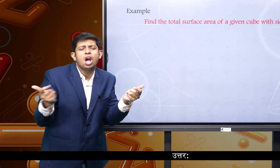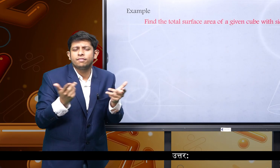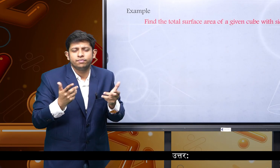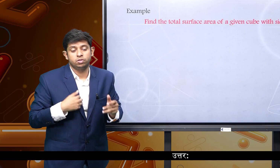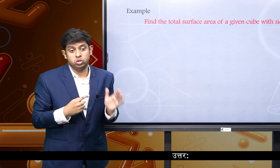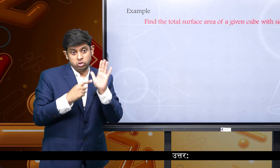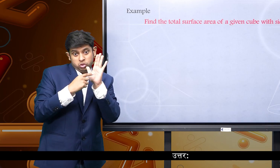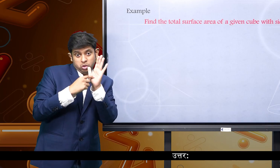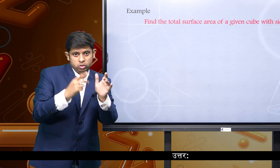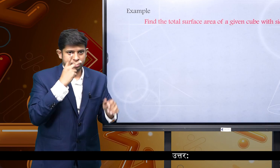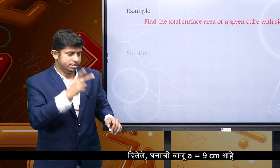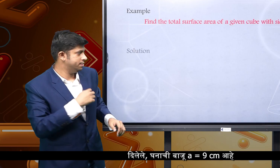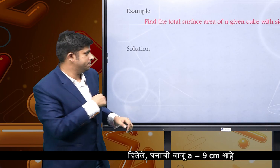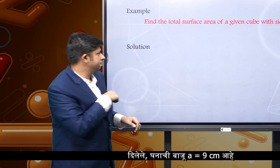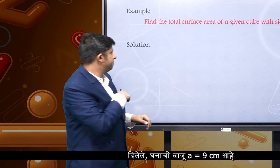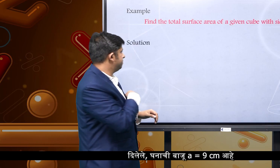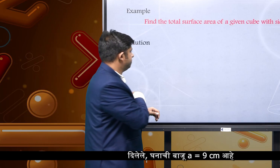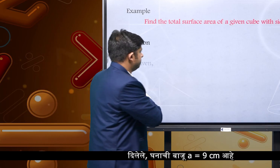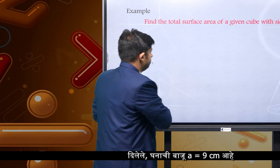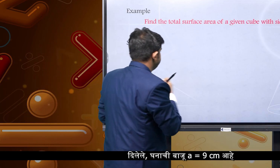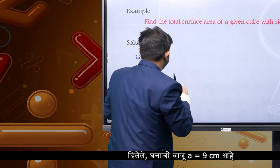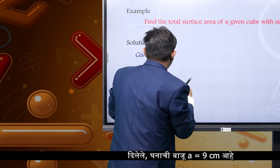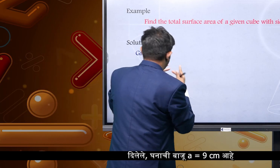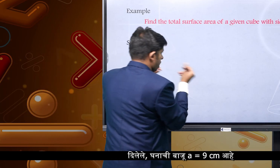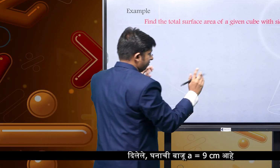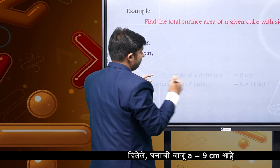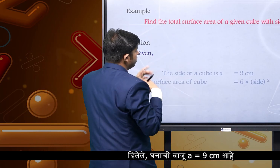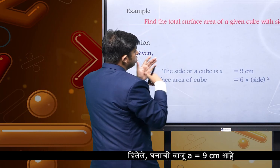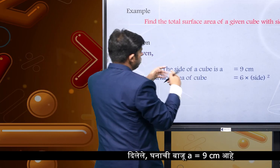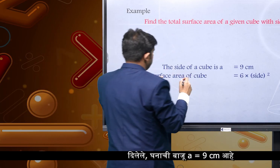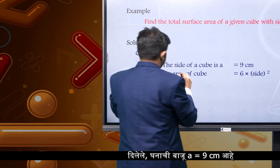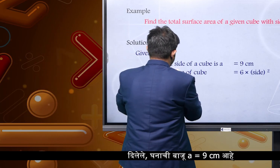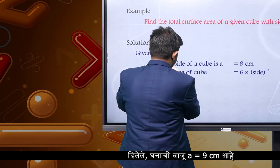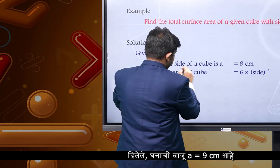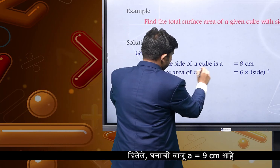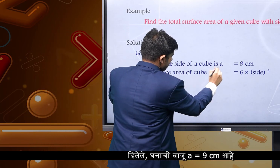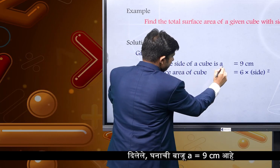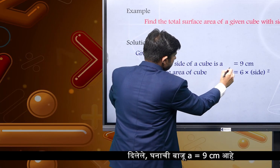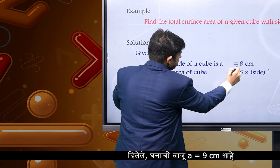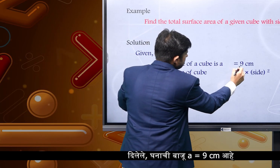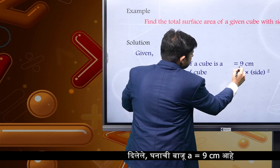उपाय. दिलेले घनाची बाजू बरोबर A बरोबर 9 सेंटीमीटर आहे.